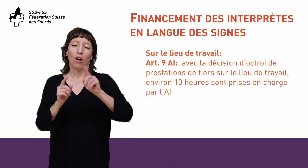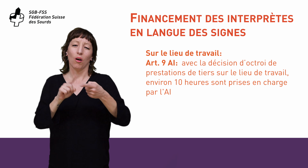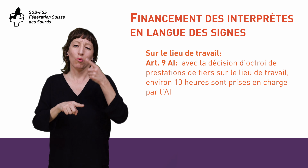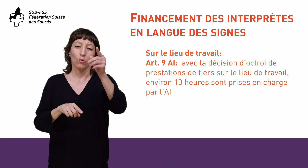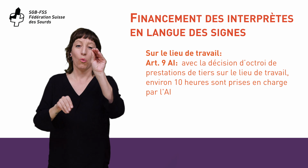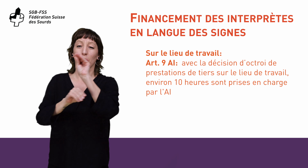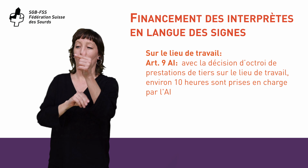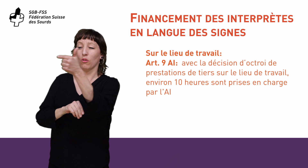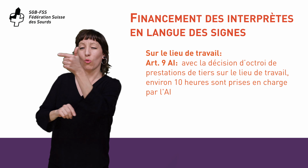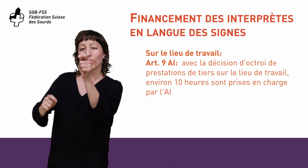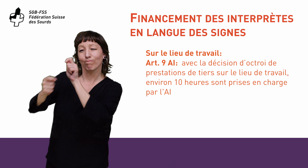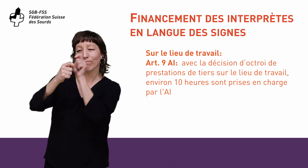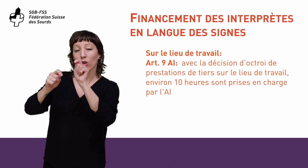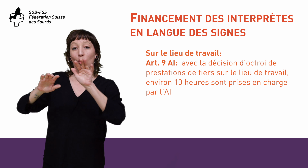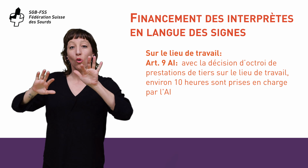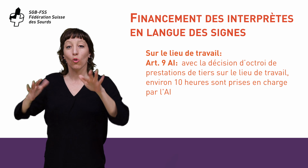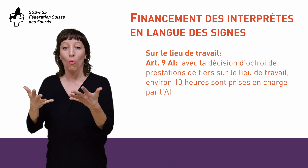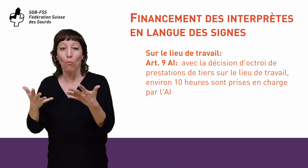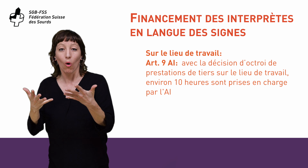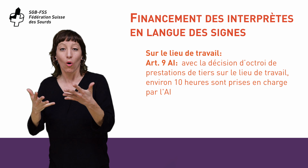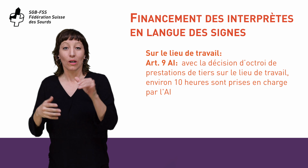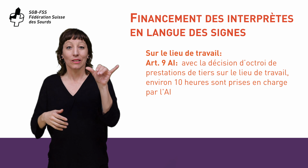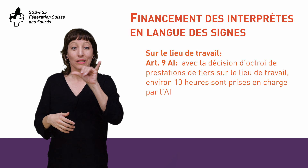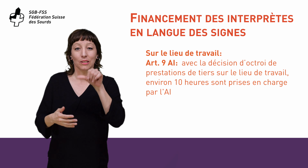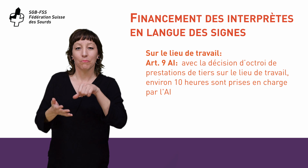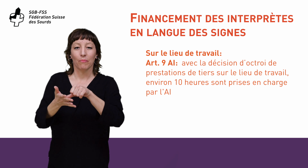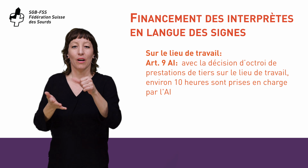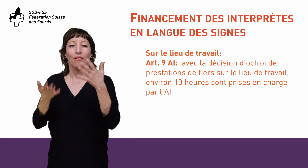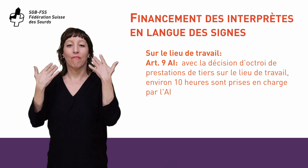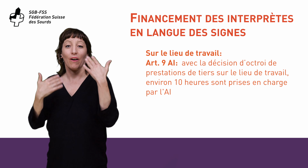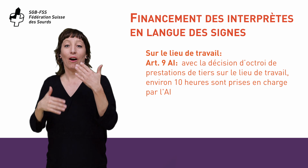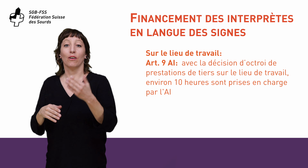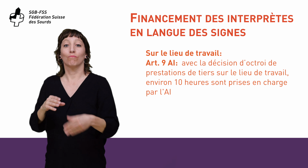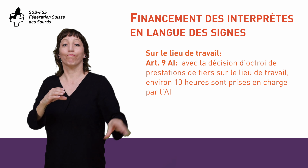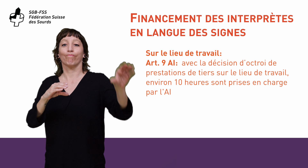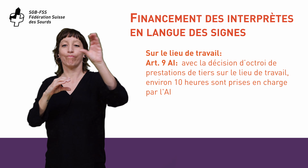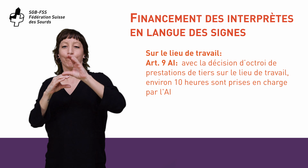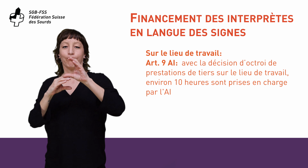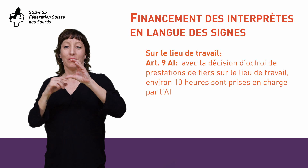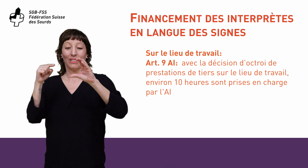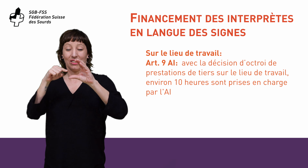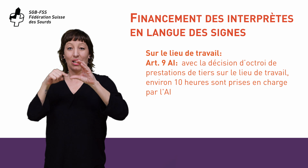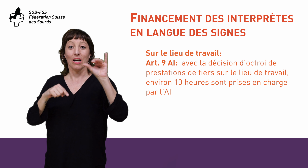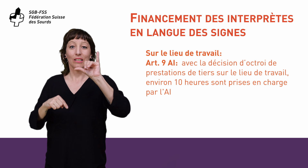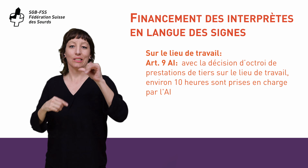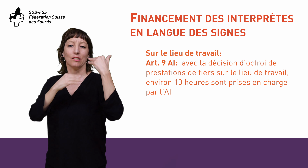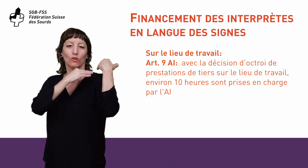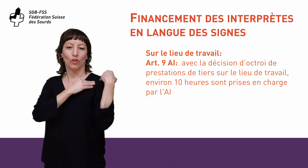davantage d'heures sont nécessaires, tu dois discuter avec ton employeur de la manière dont les coûts peuvent être pris en